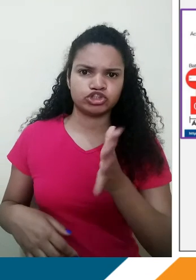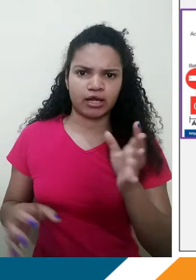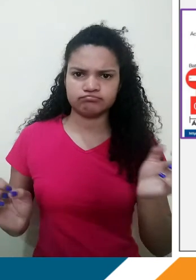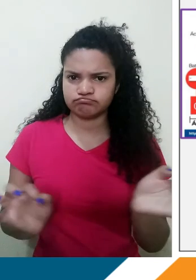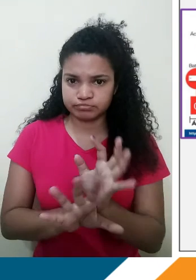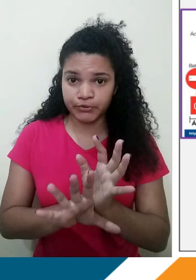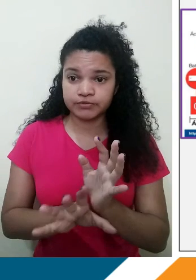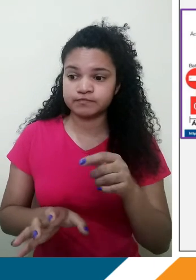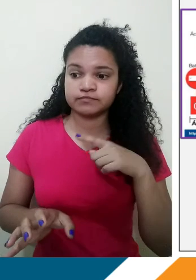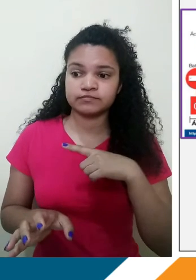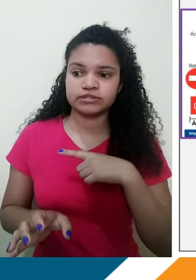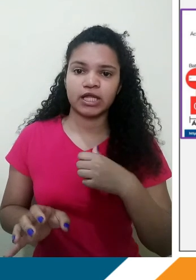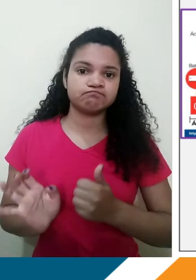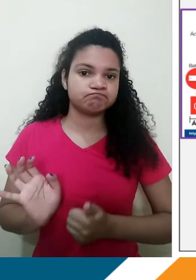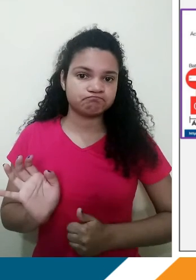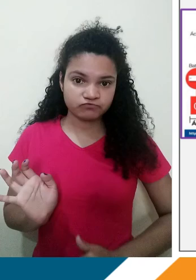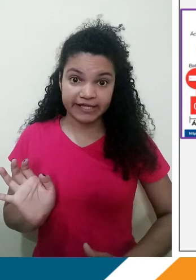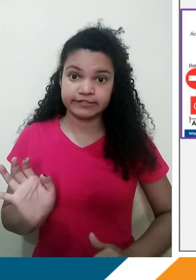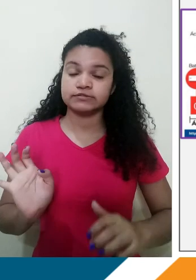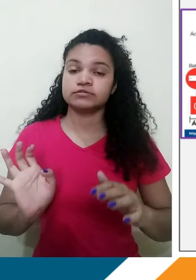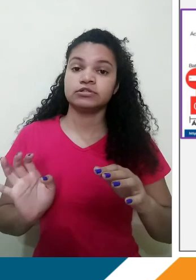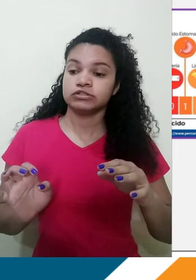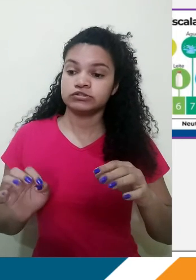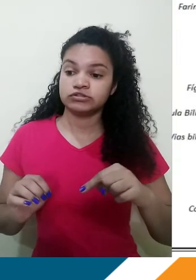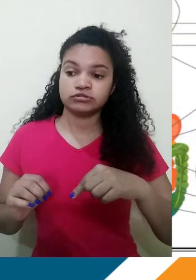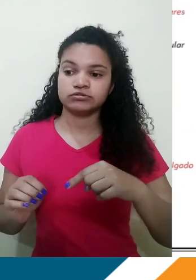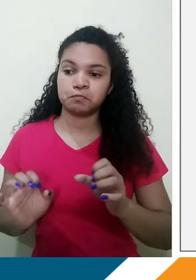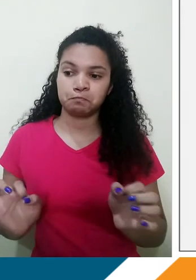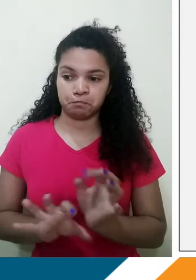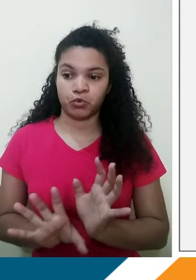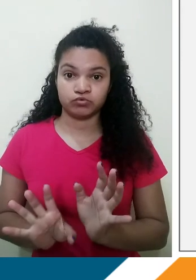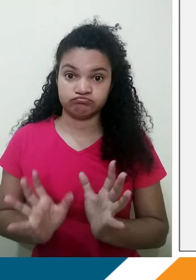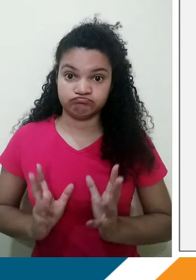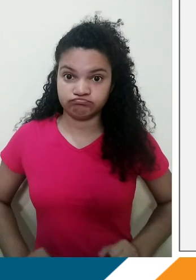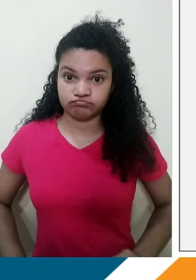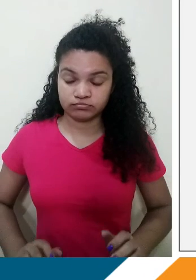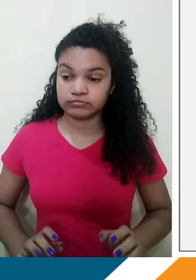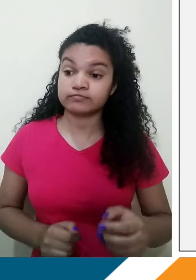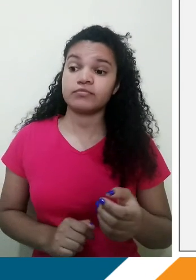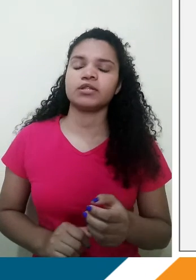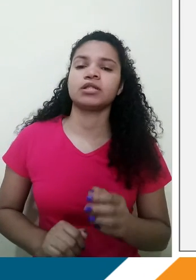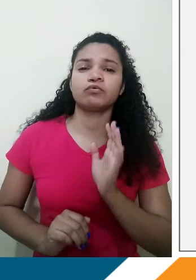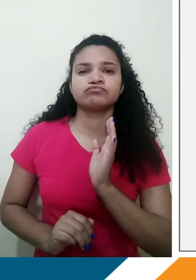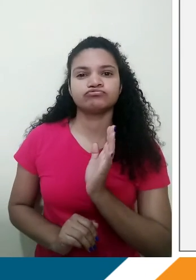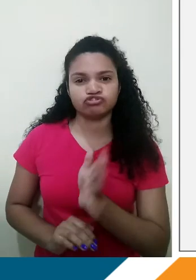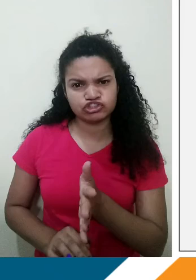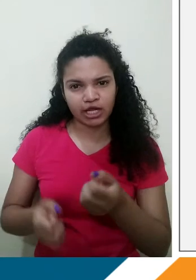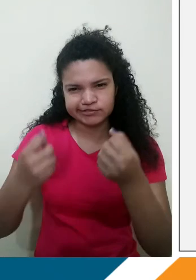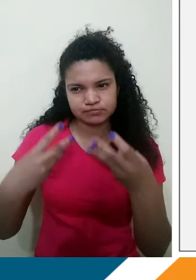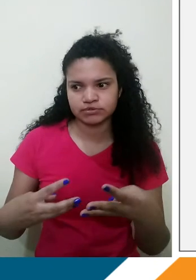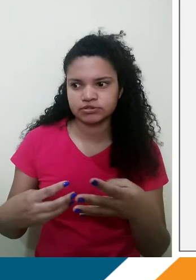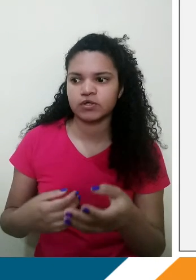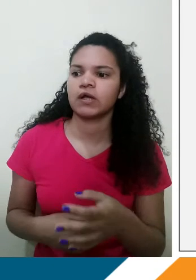e eliminados. Com base nisso, nós voltamos à questão. Qual processo digestório estaria